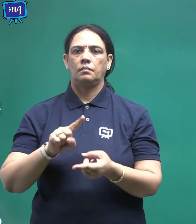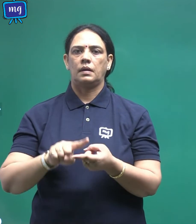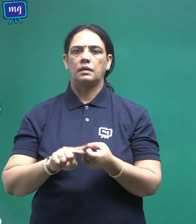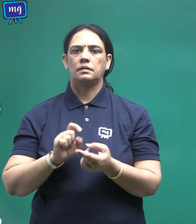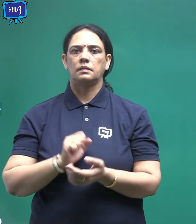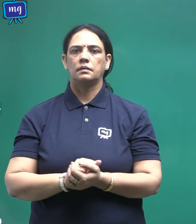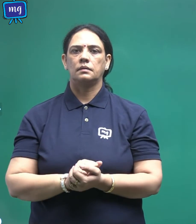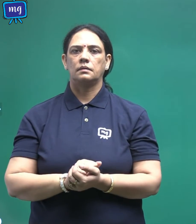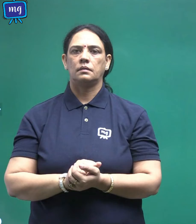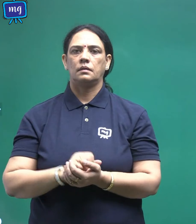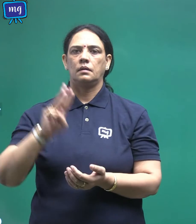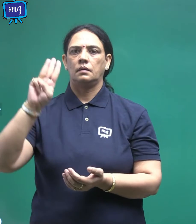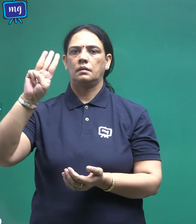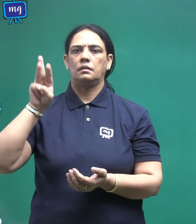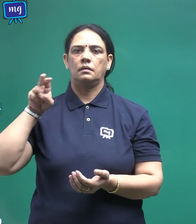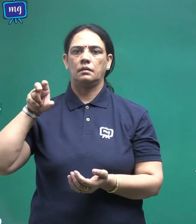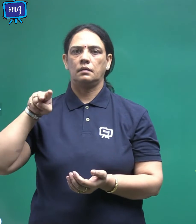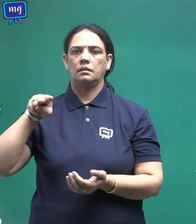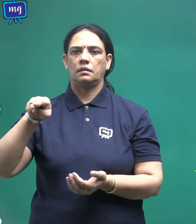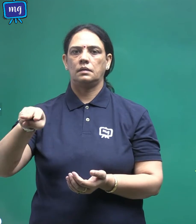प्लस 300